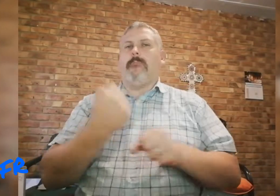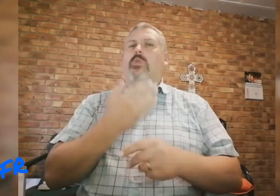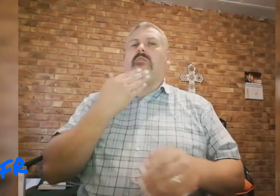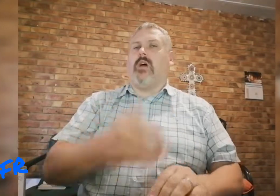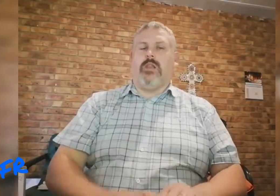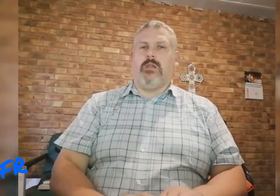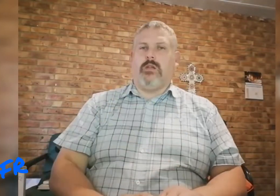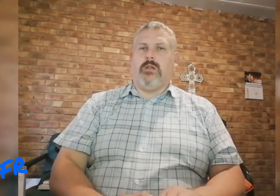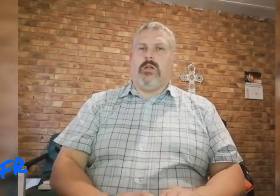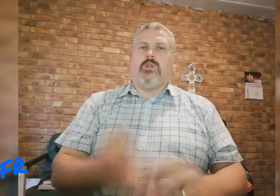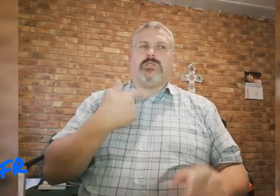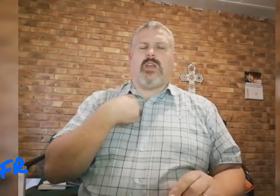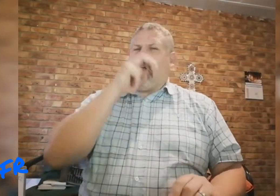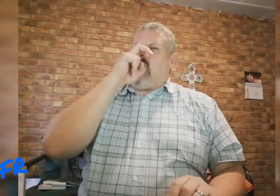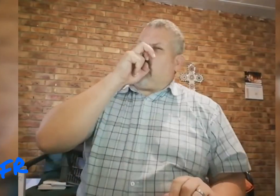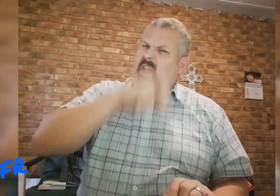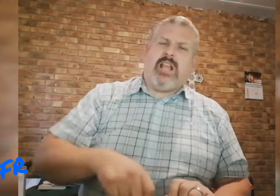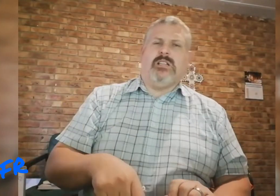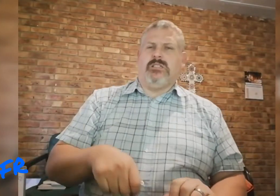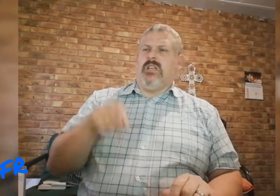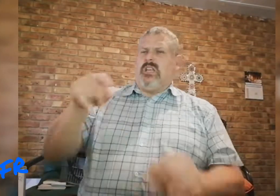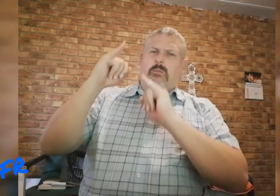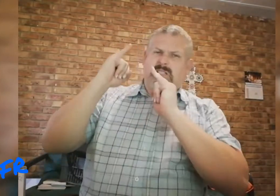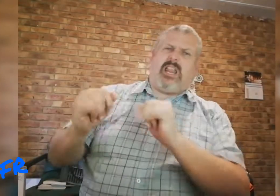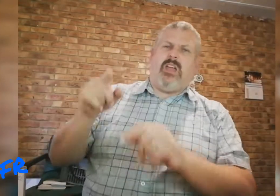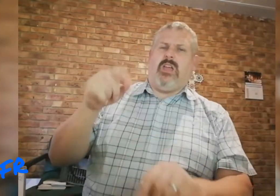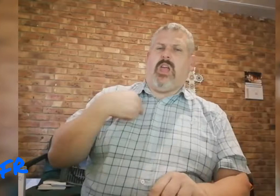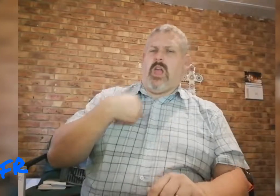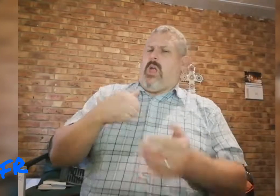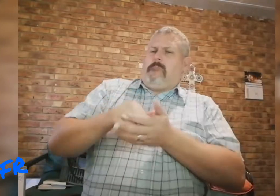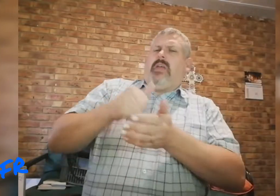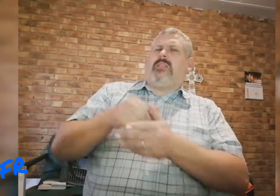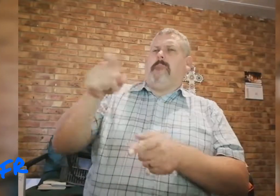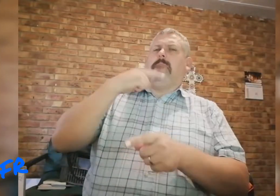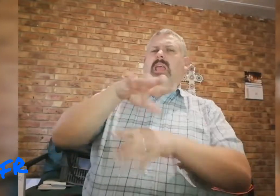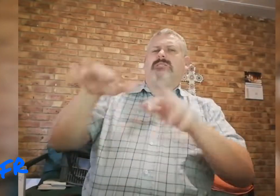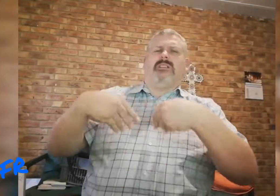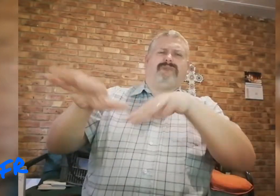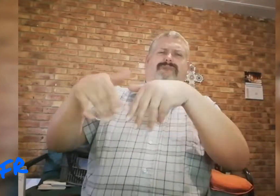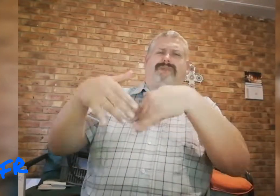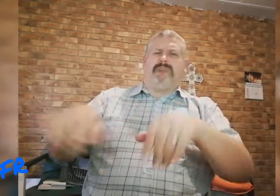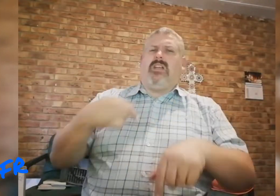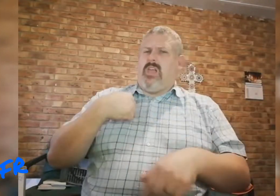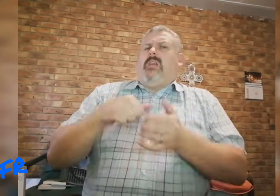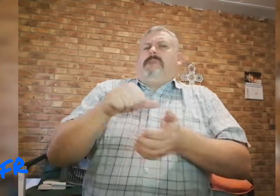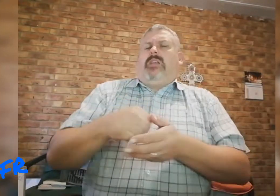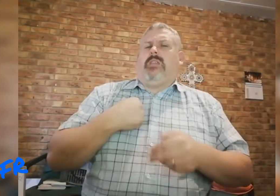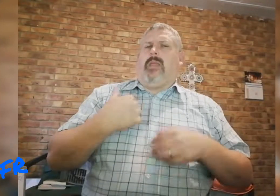moet verander. Soos ek ben slecht, beter mense, beter